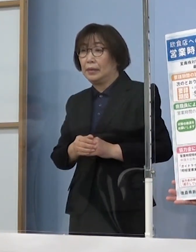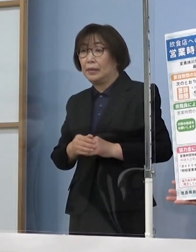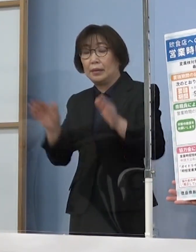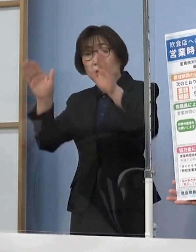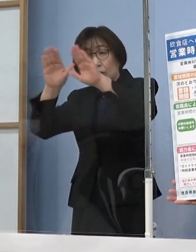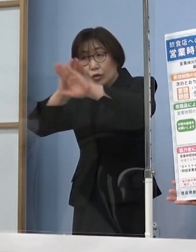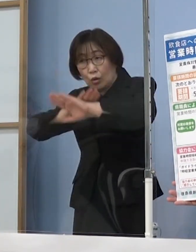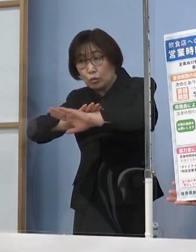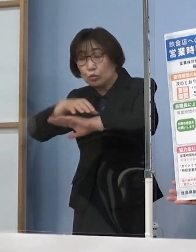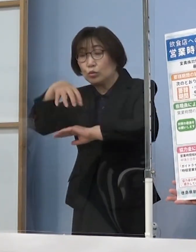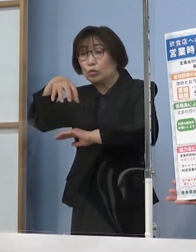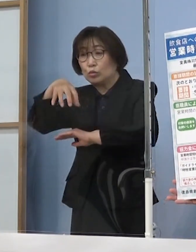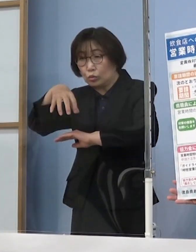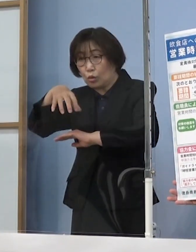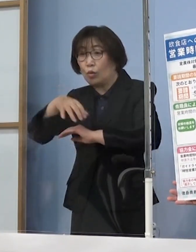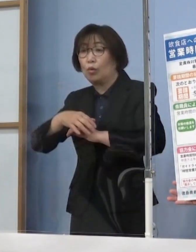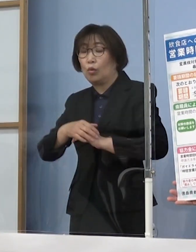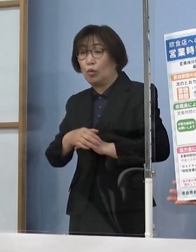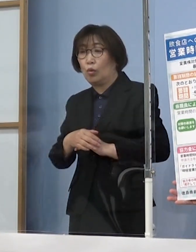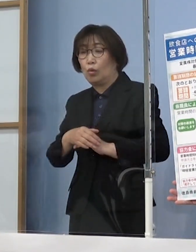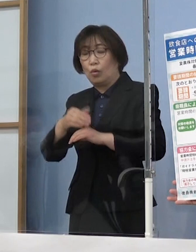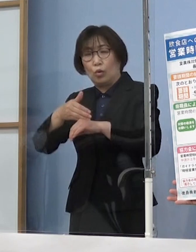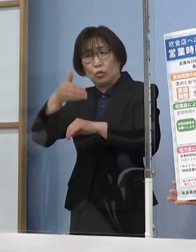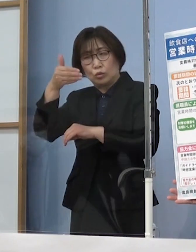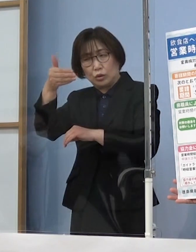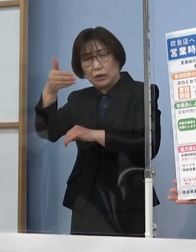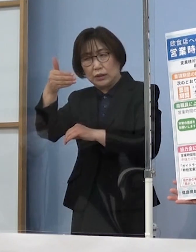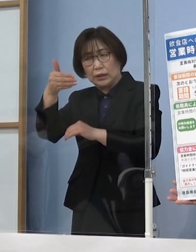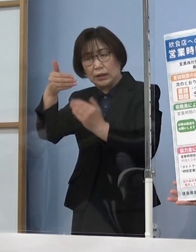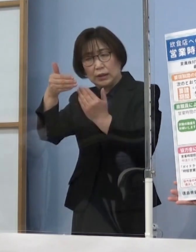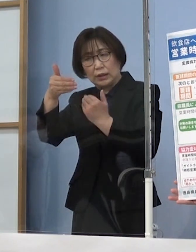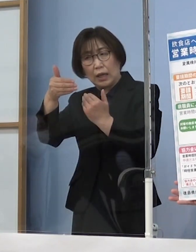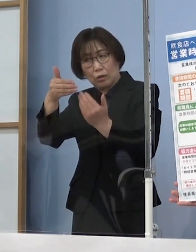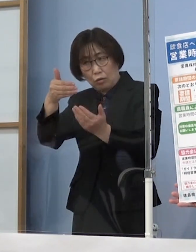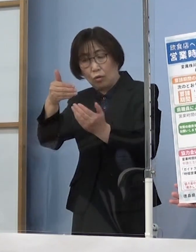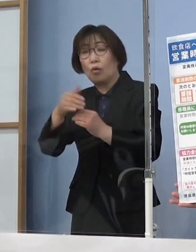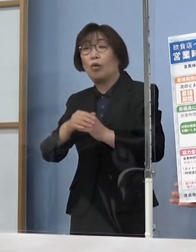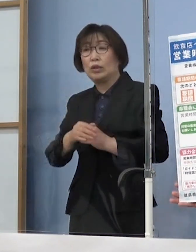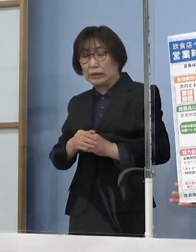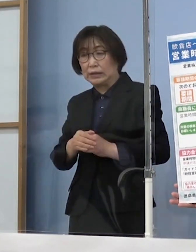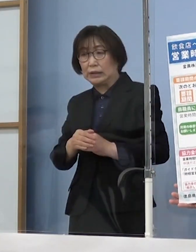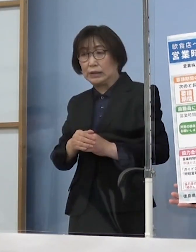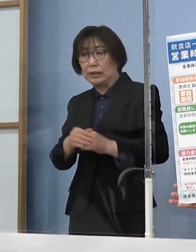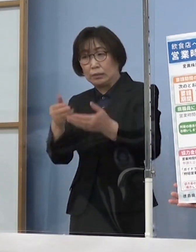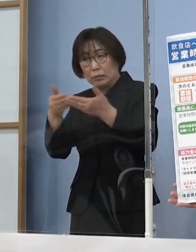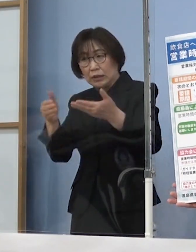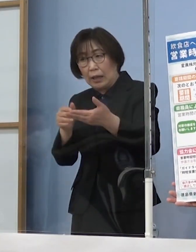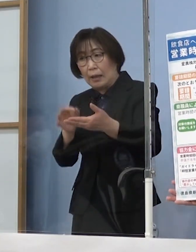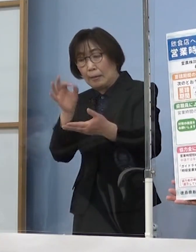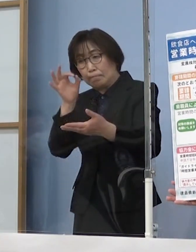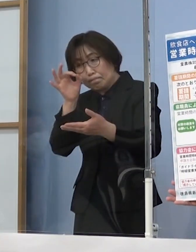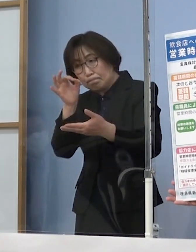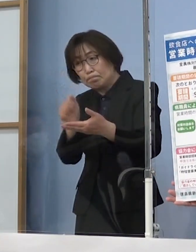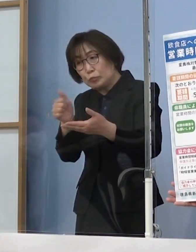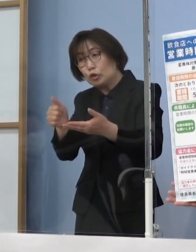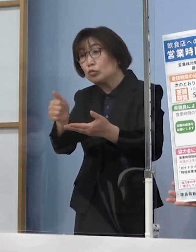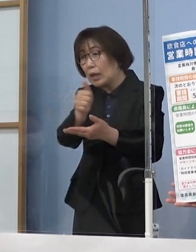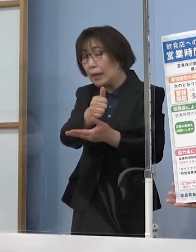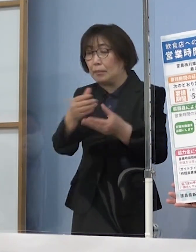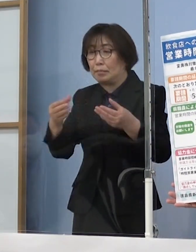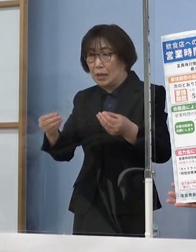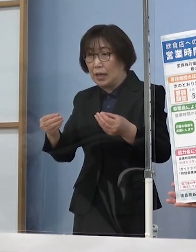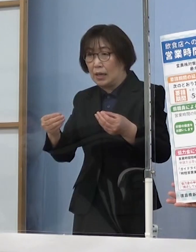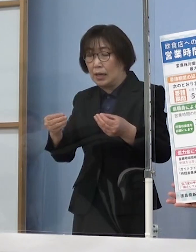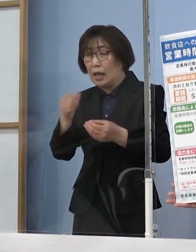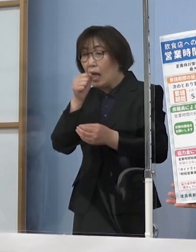の、9時前後、私なりに巡回をさせていただいておりますが、やはりカラオケを9時過ぎ